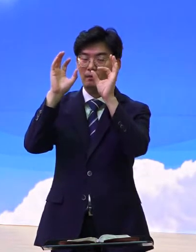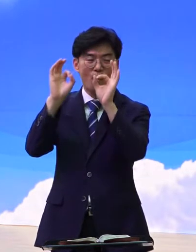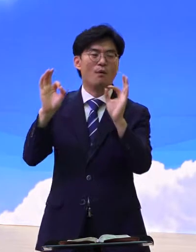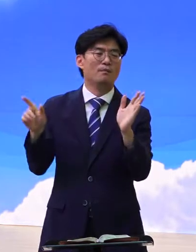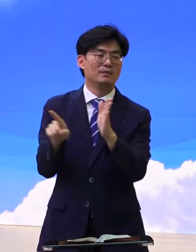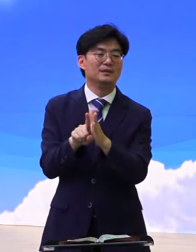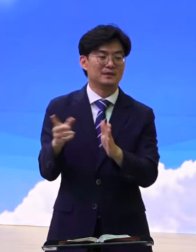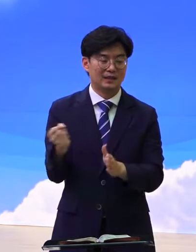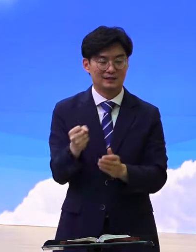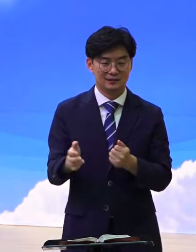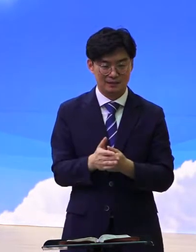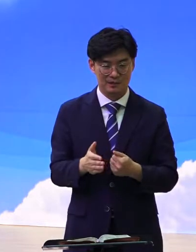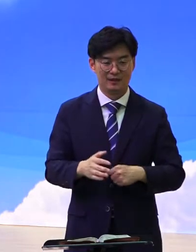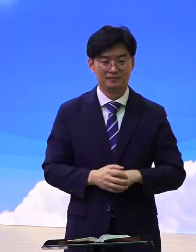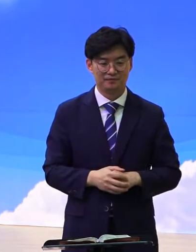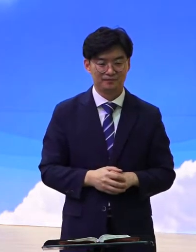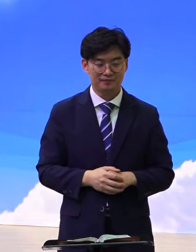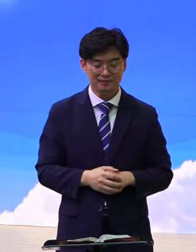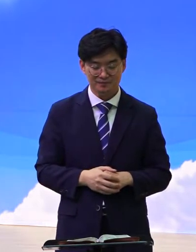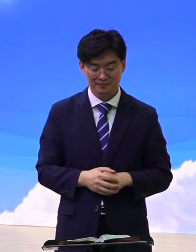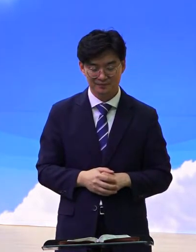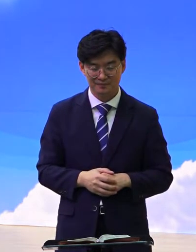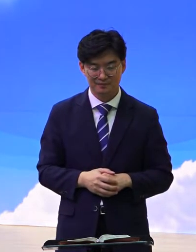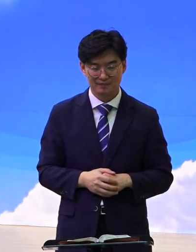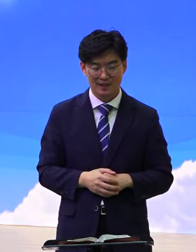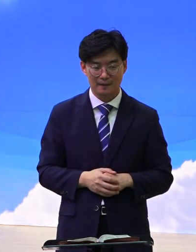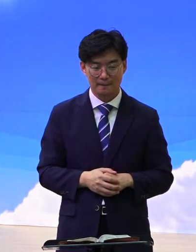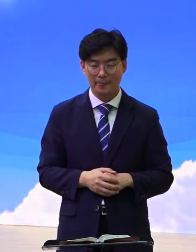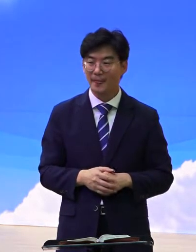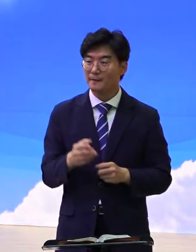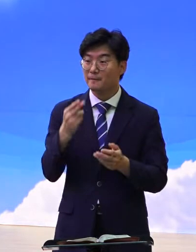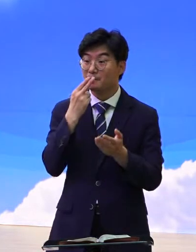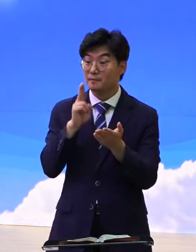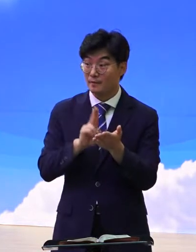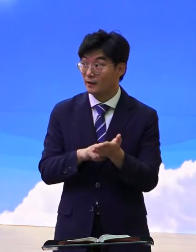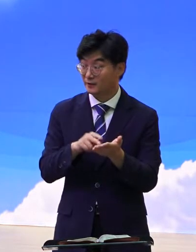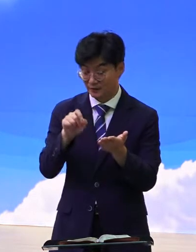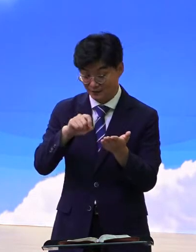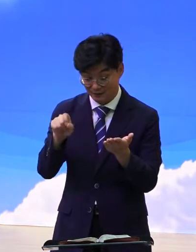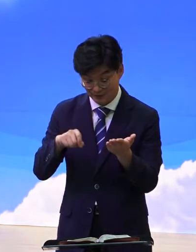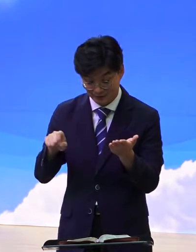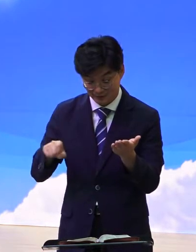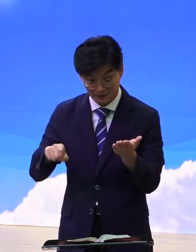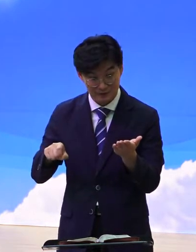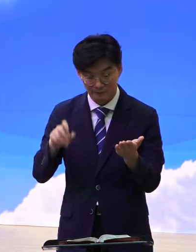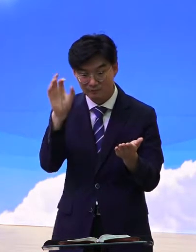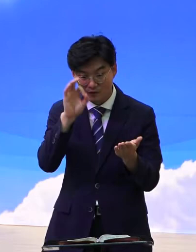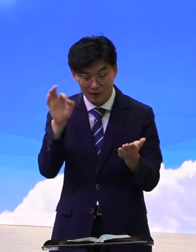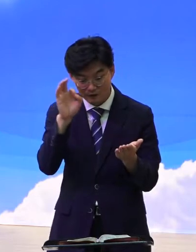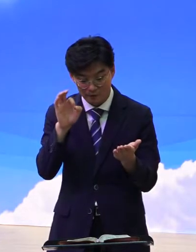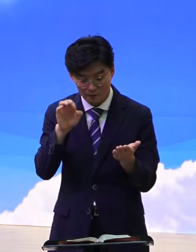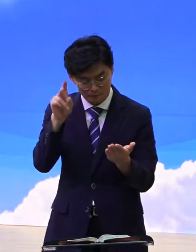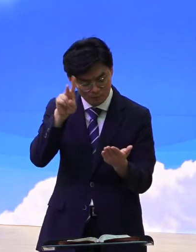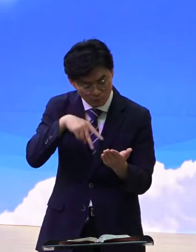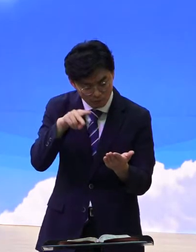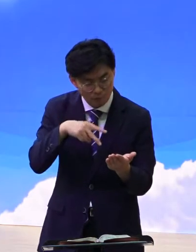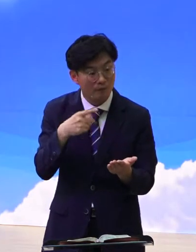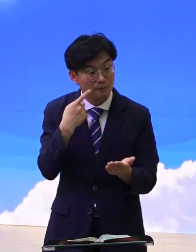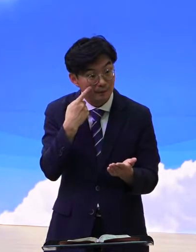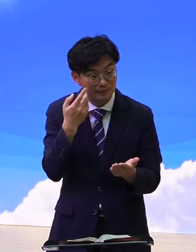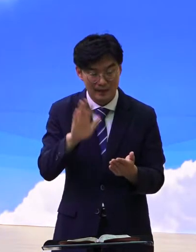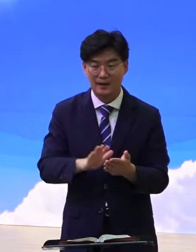초대교회 때에 쓰여졌던 편지 하나가 발견됐습니다. AD 약 125년경에 쓰여졌다고